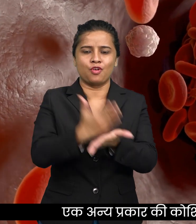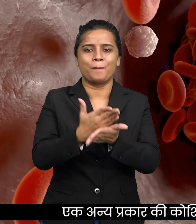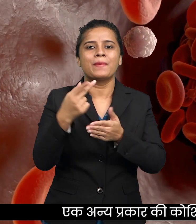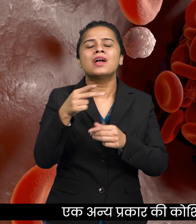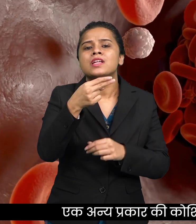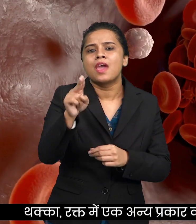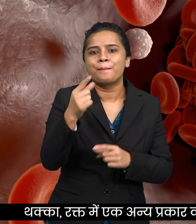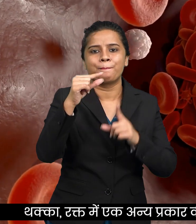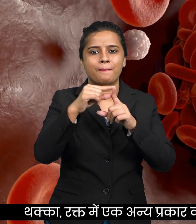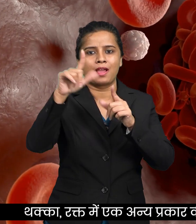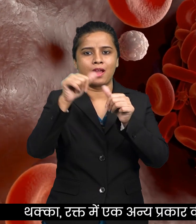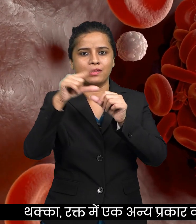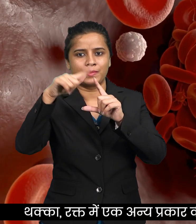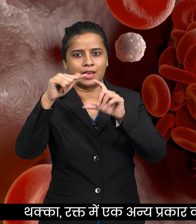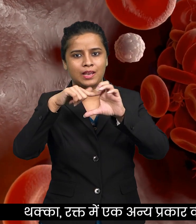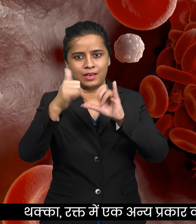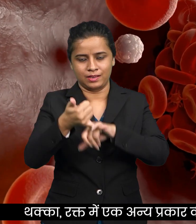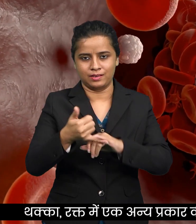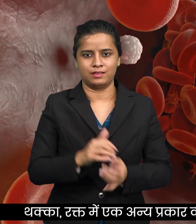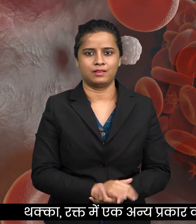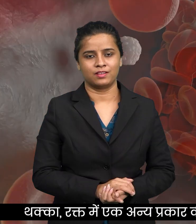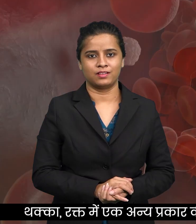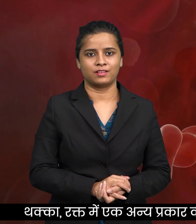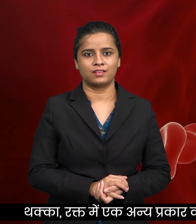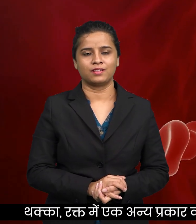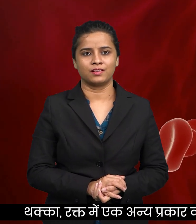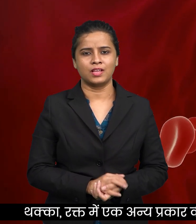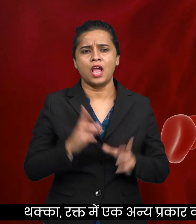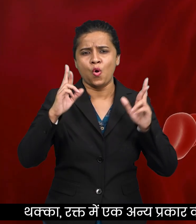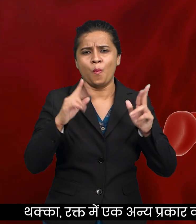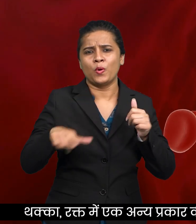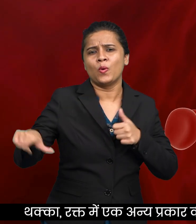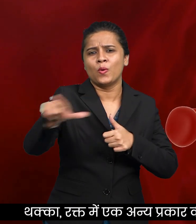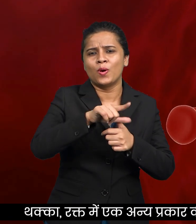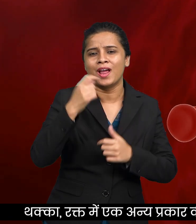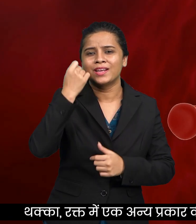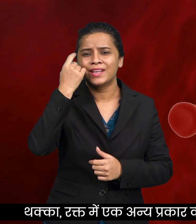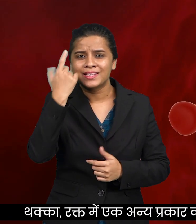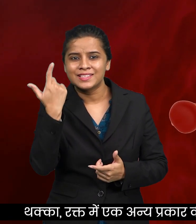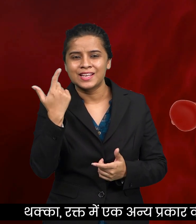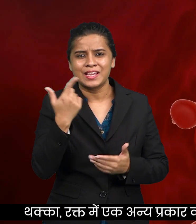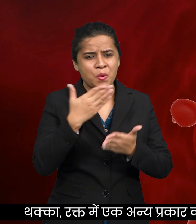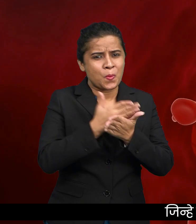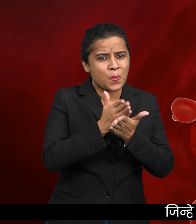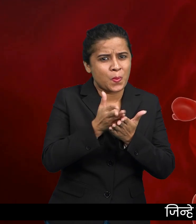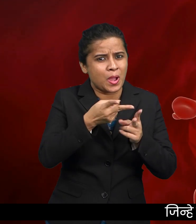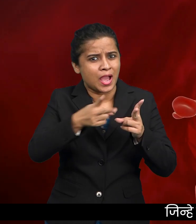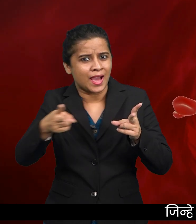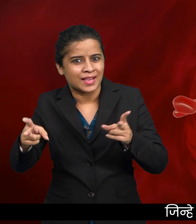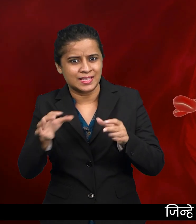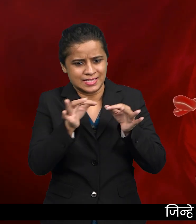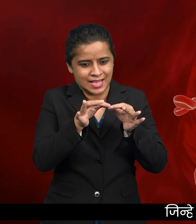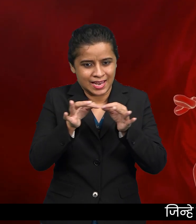कारण बनता है। थक्का रक्त के अन्य प्रकार की कोशिकाओं की उपस्थिति के कारण बनता है